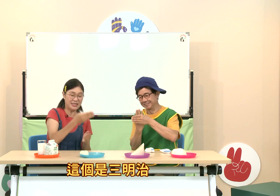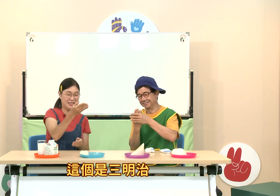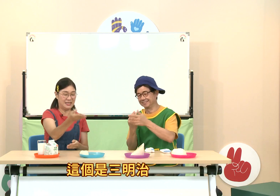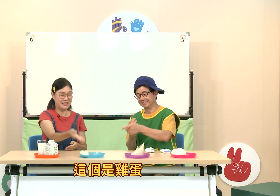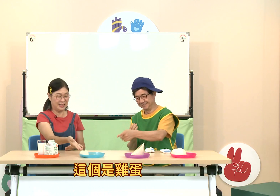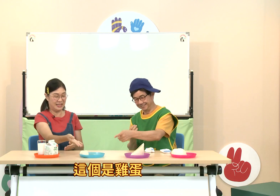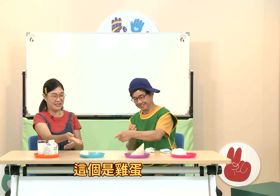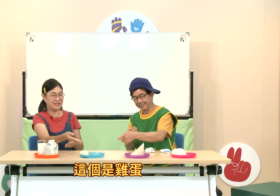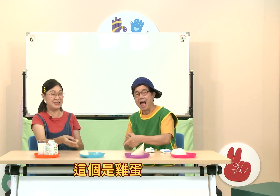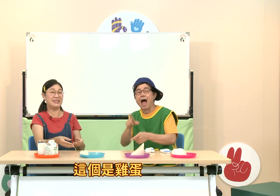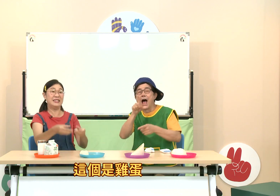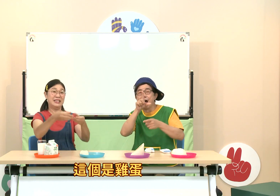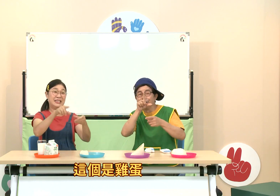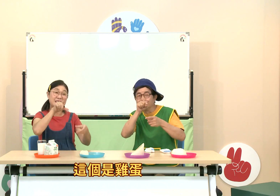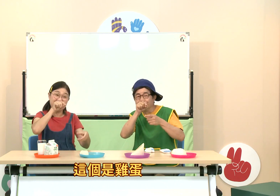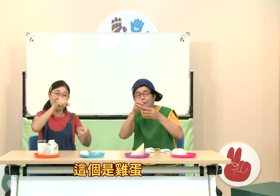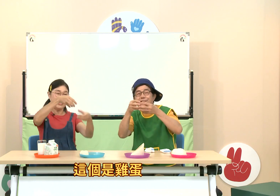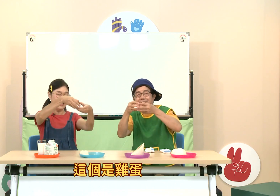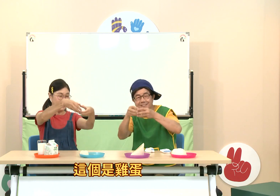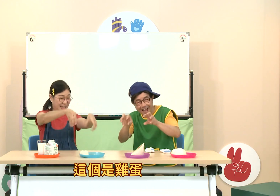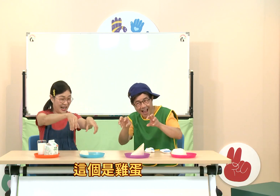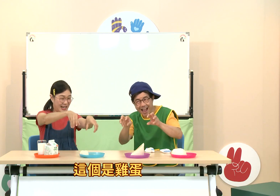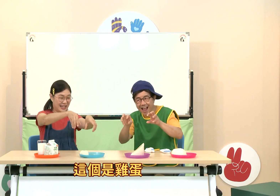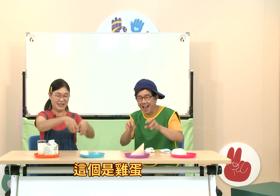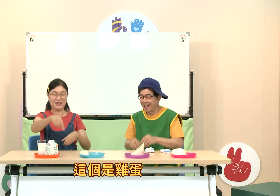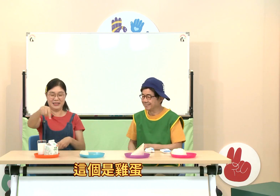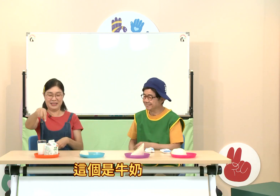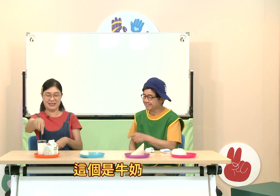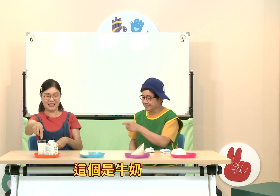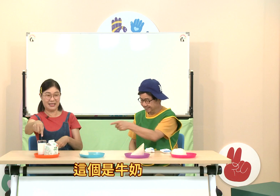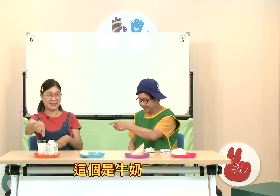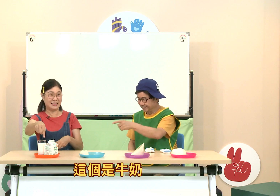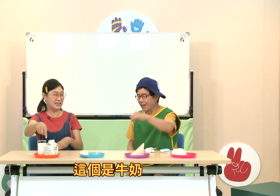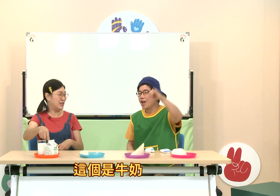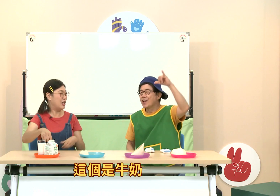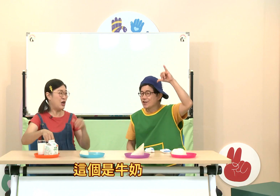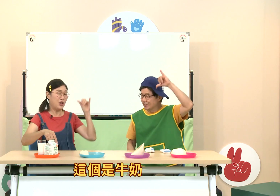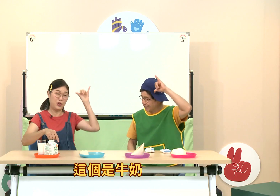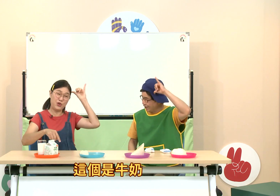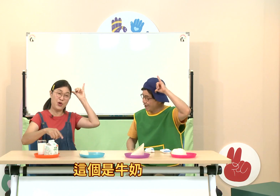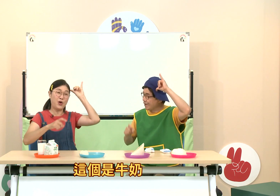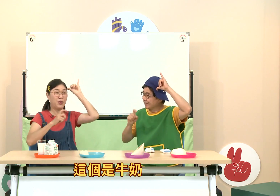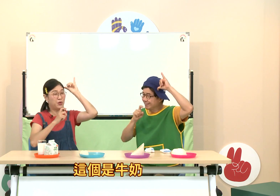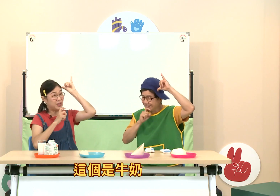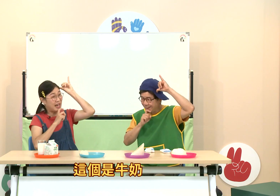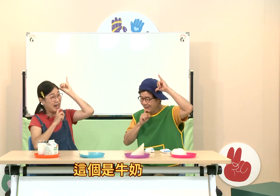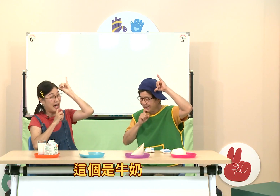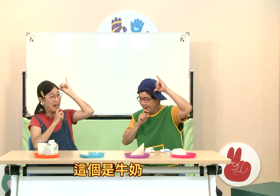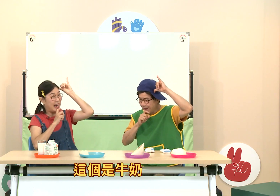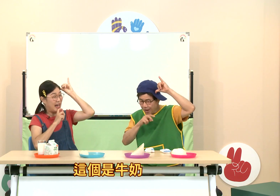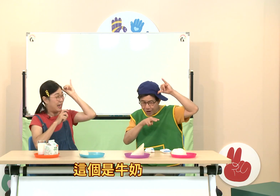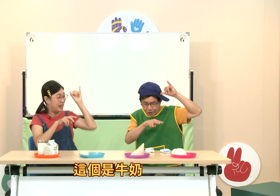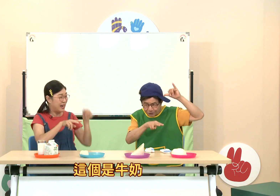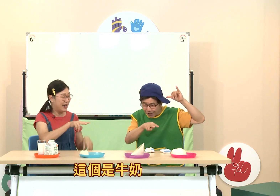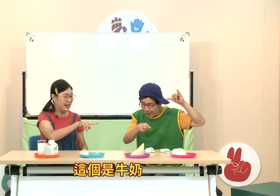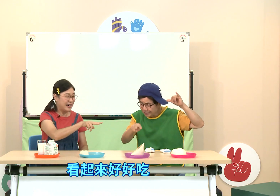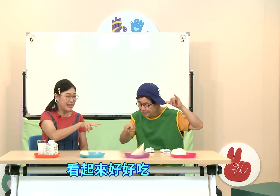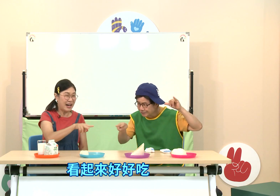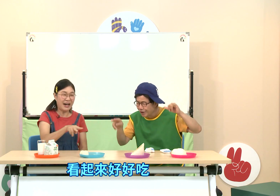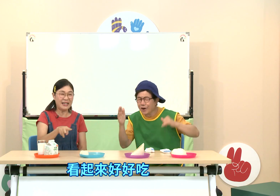這個是雞蛋這個是牛奶看